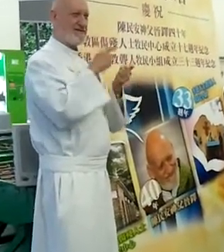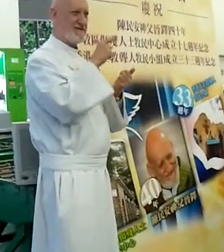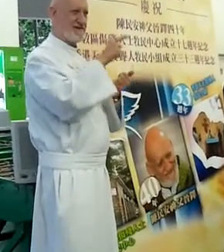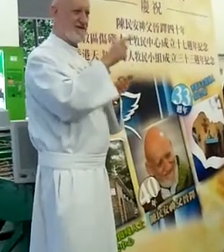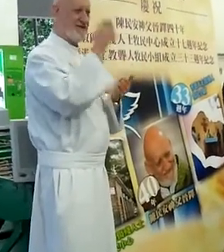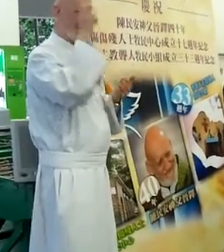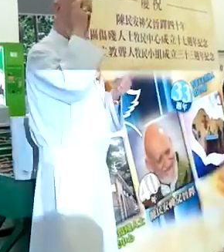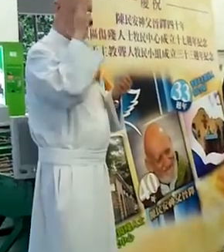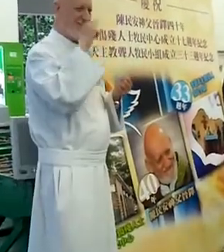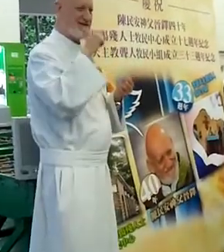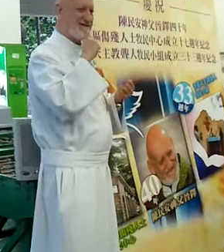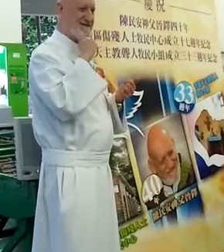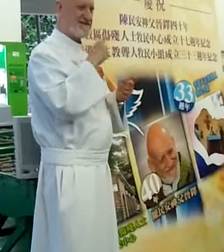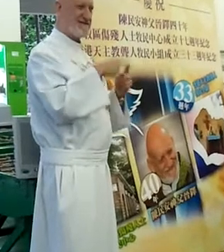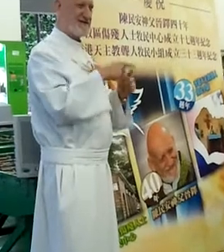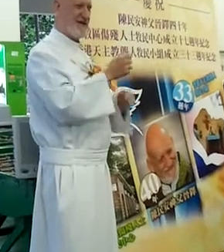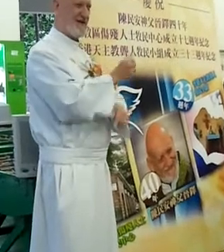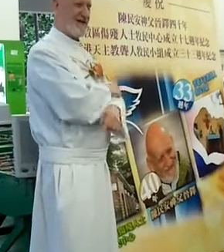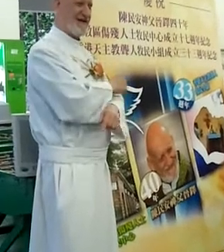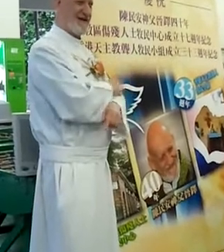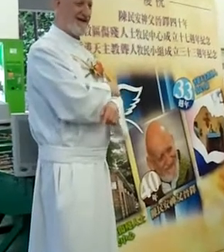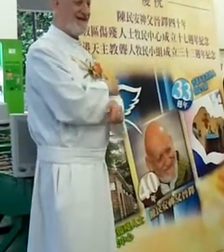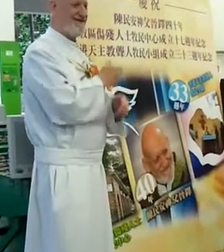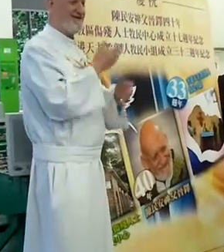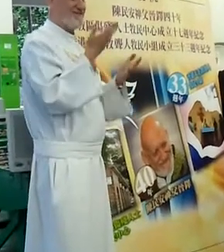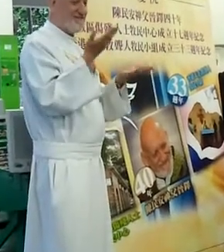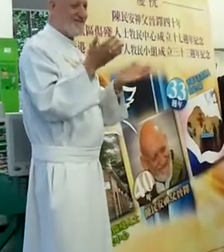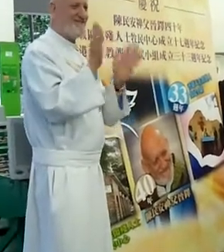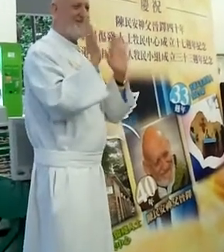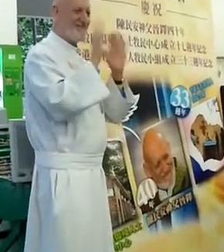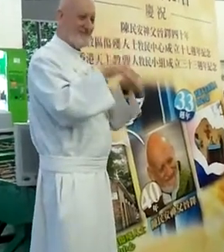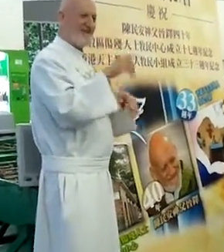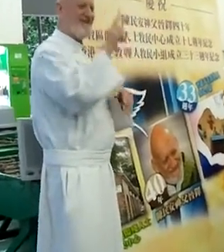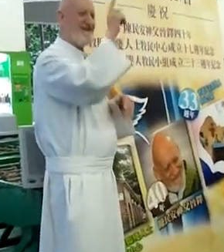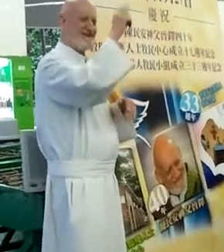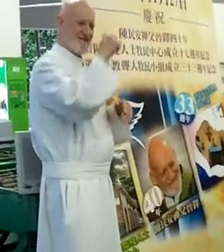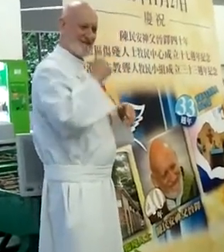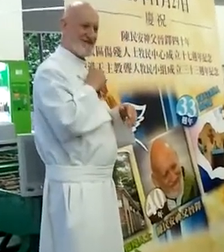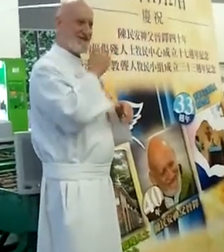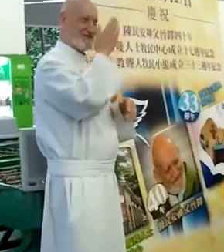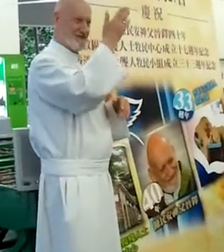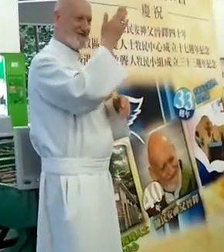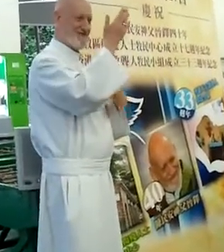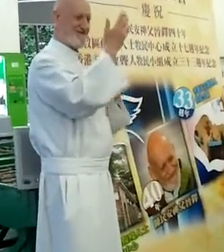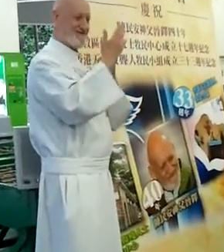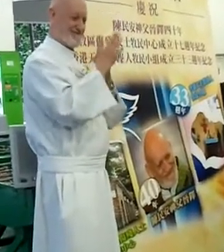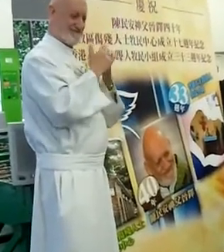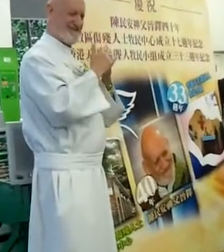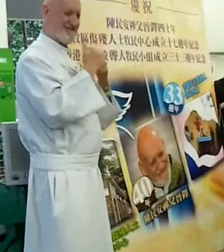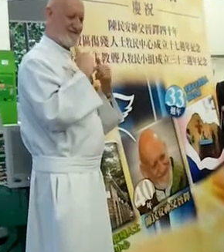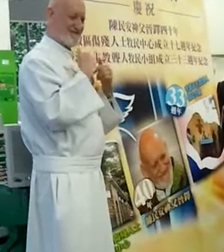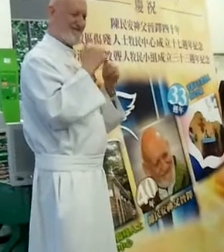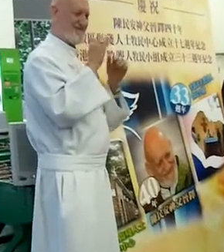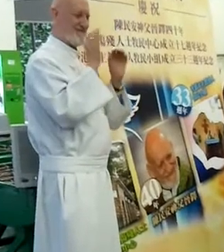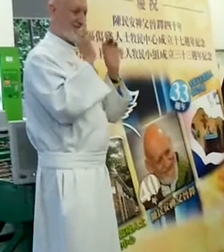始我都喺度祈禱啦，同埋咧都希望天主咧會